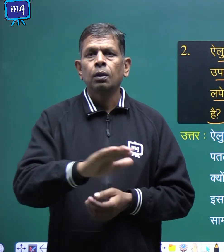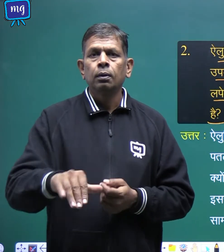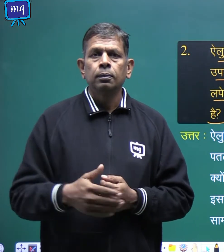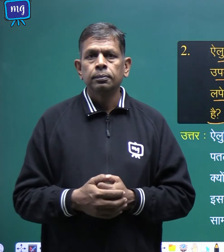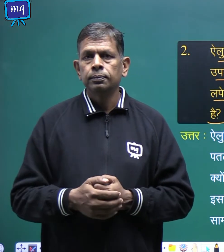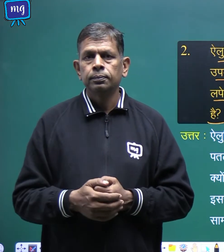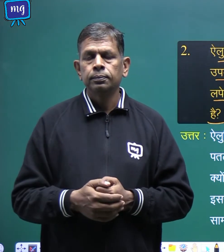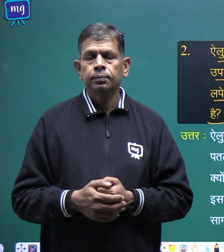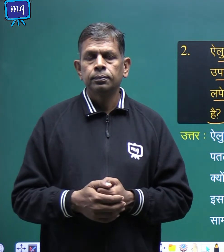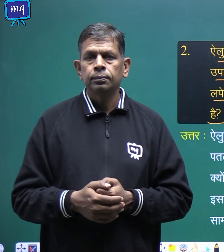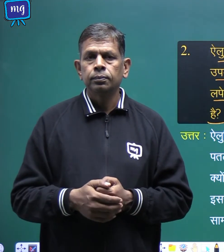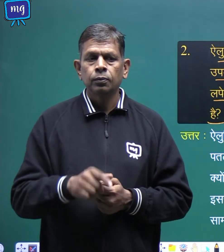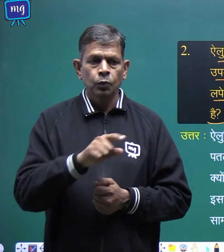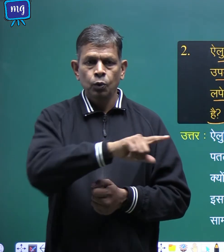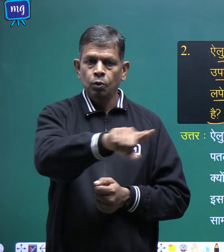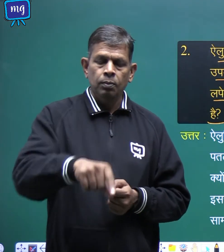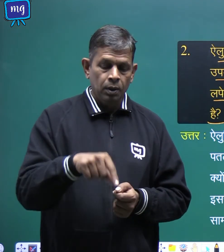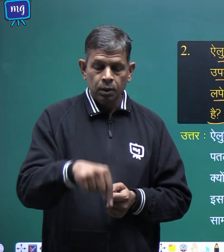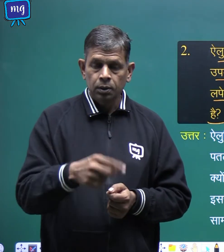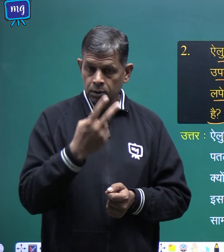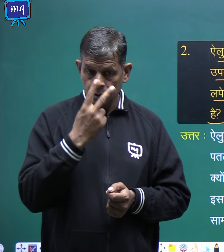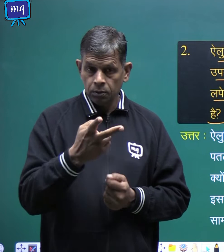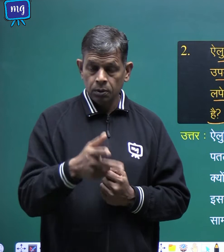बच्चों, तुम आजकल देखते हो ना,